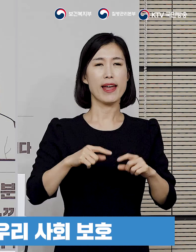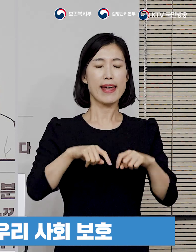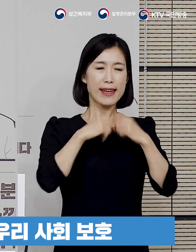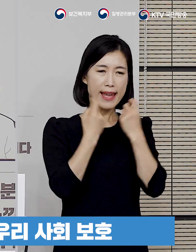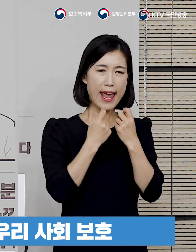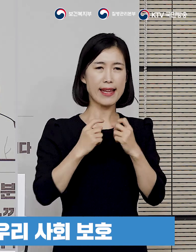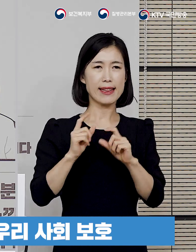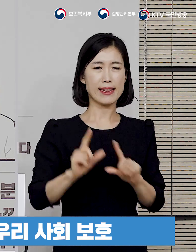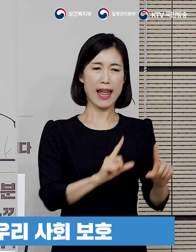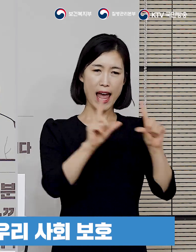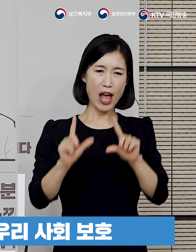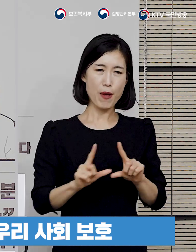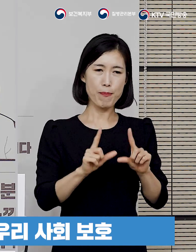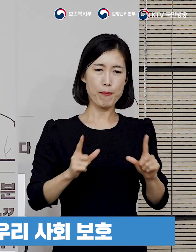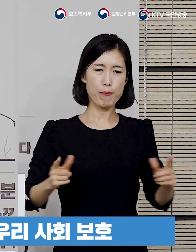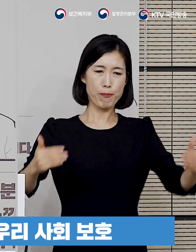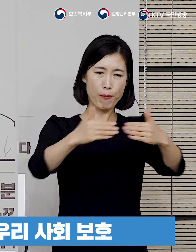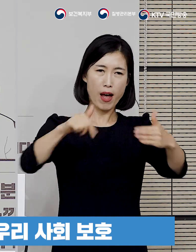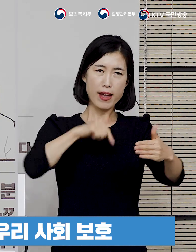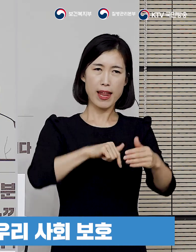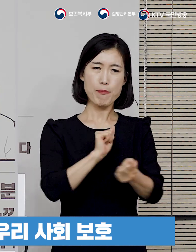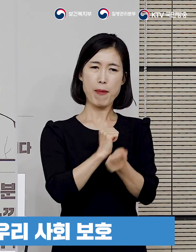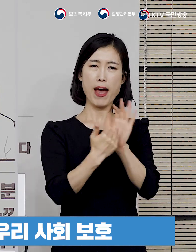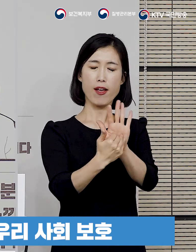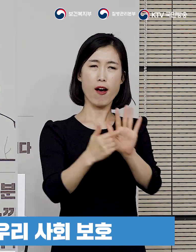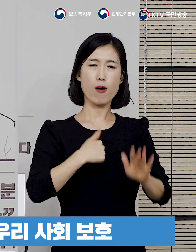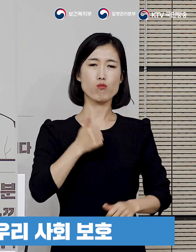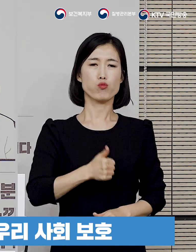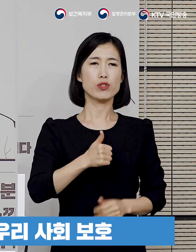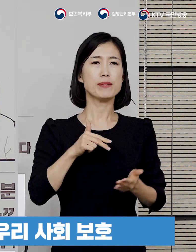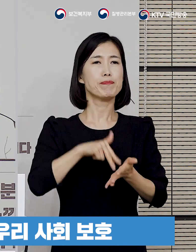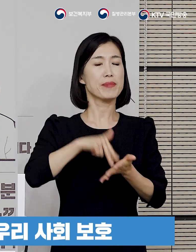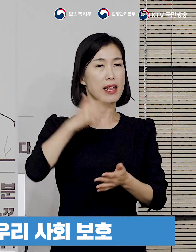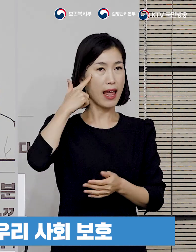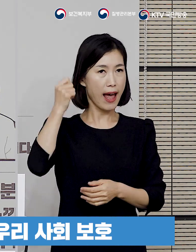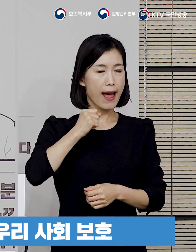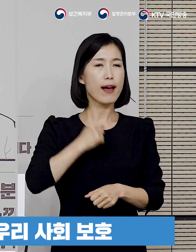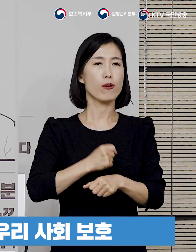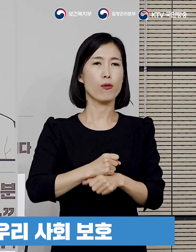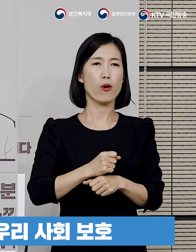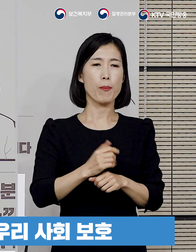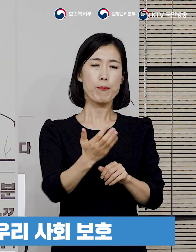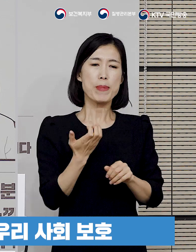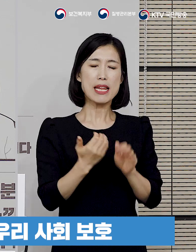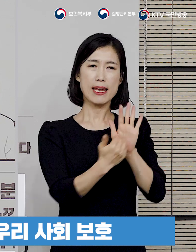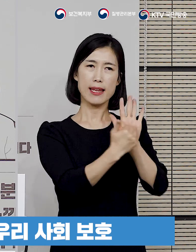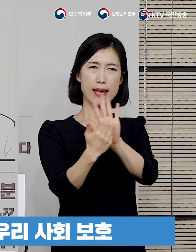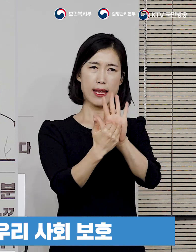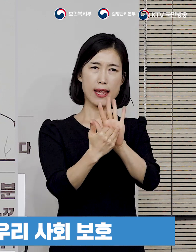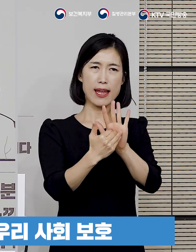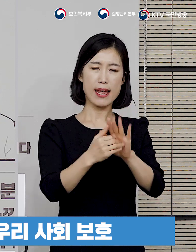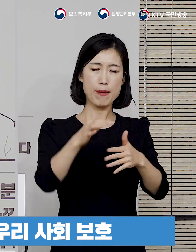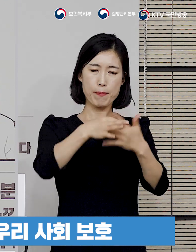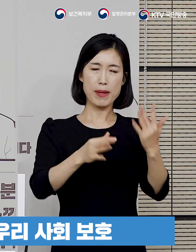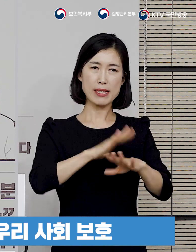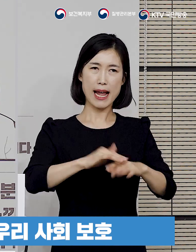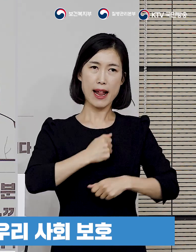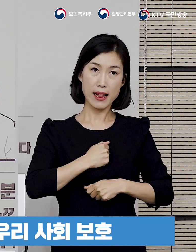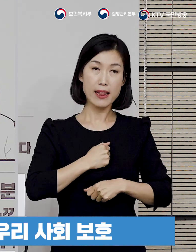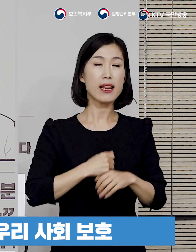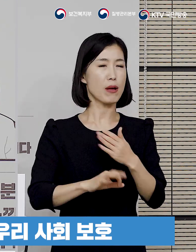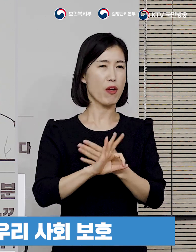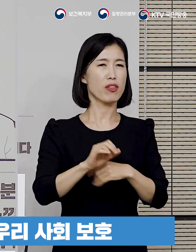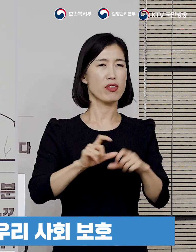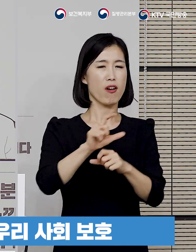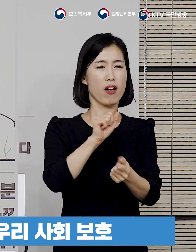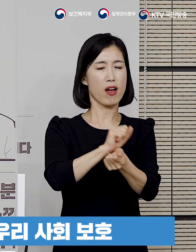개개인들께서 각자의 삶의 공간에서 방역 주체라는 점을 기억하고 사전적 예방 조치를